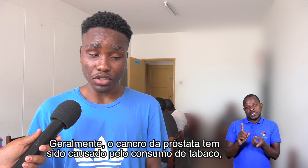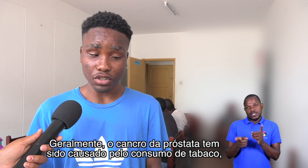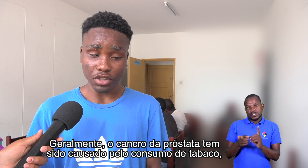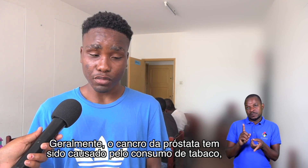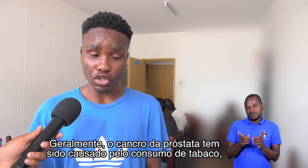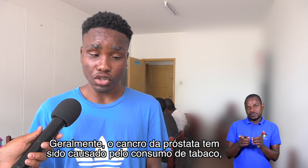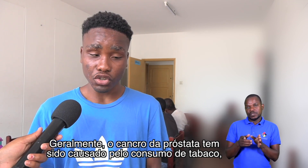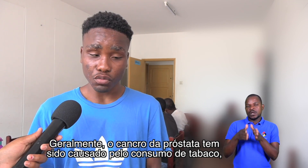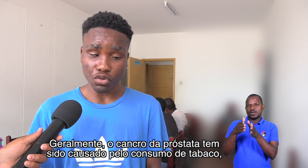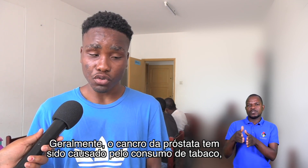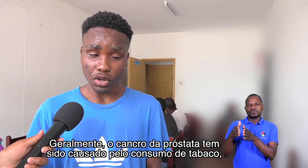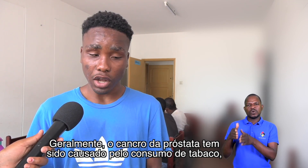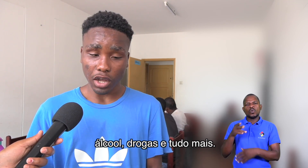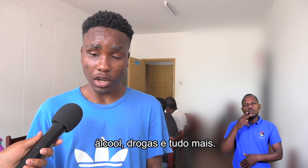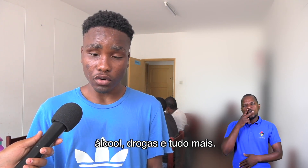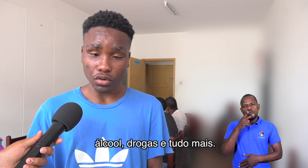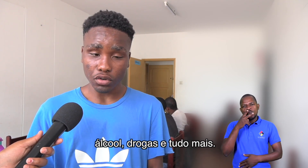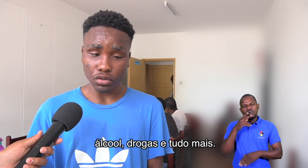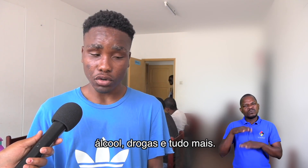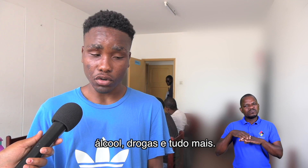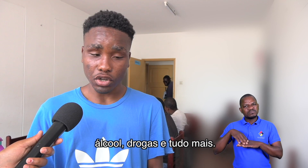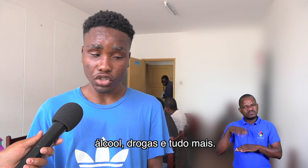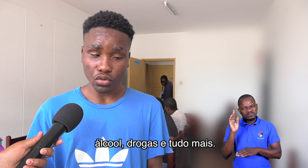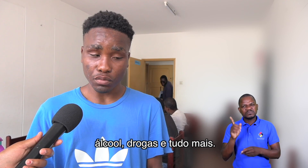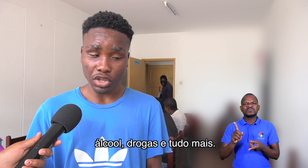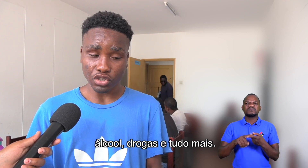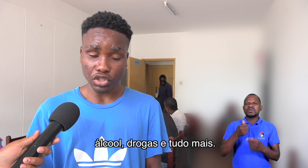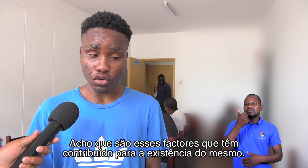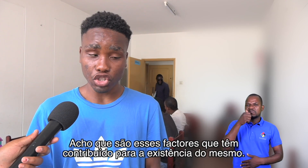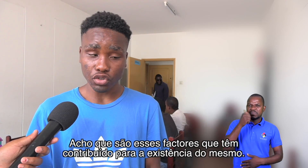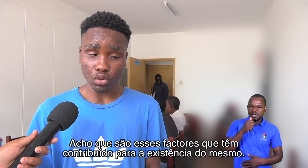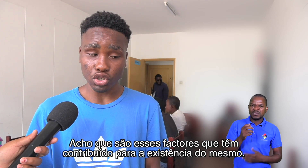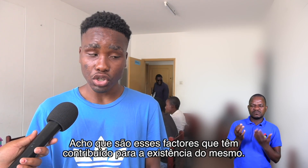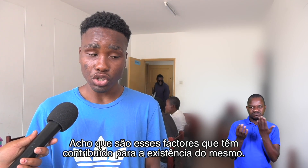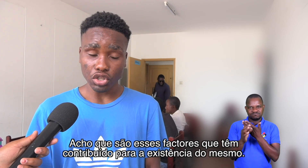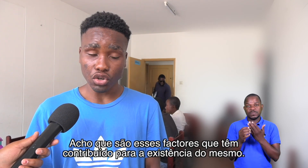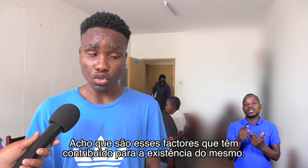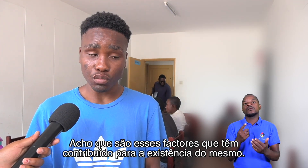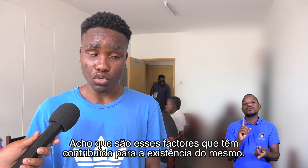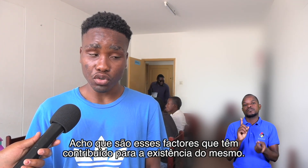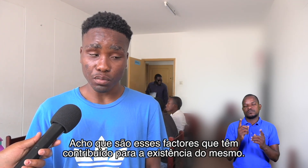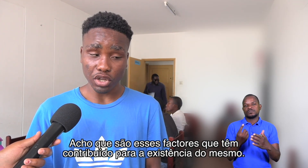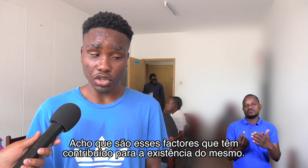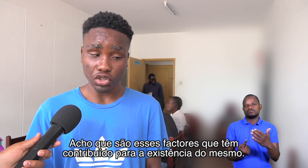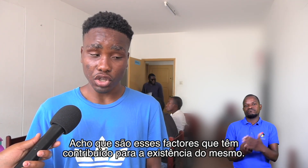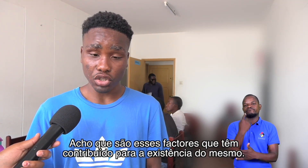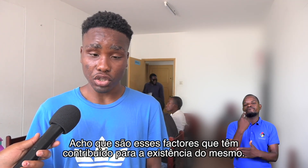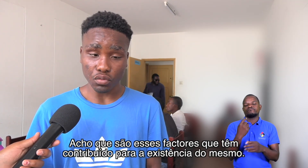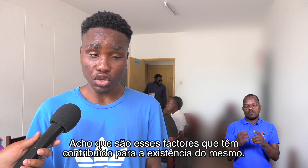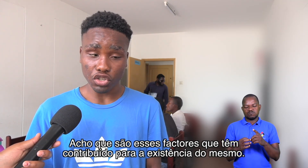de tabagismo, álcool, drogas e tudo mais. Acho que são esses fatores que têm contribuído para a existência do mesmo.